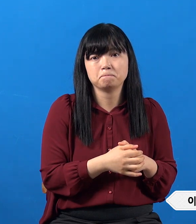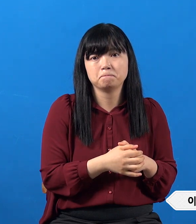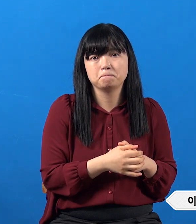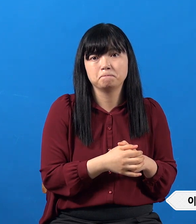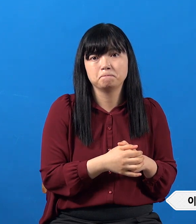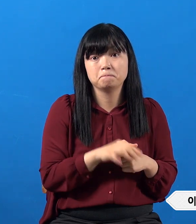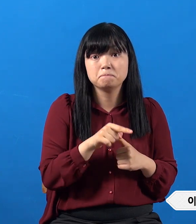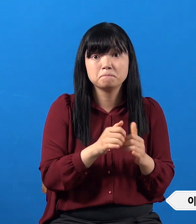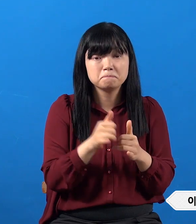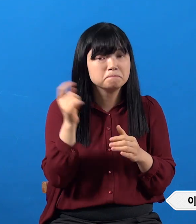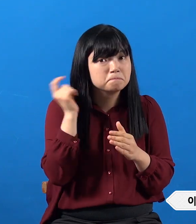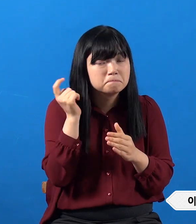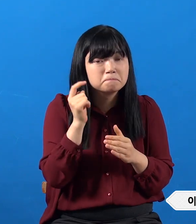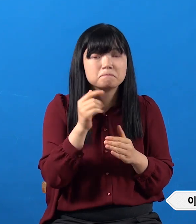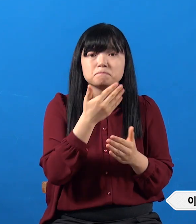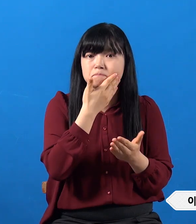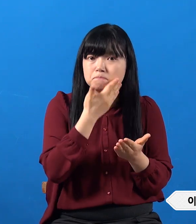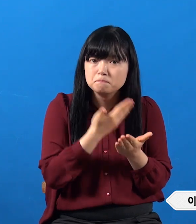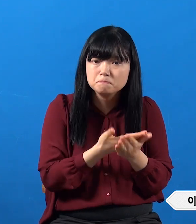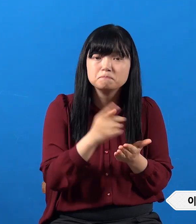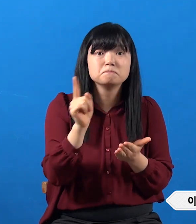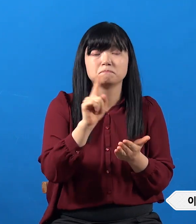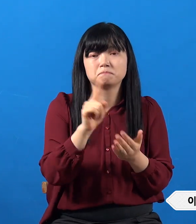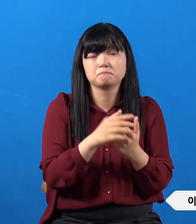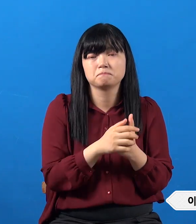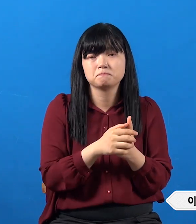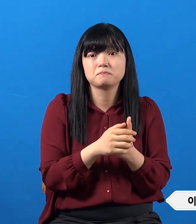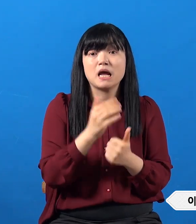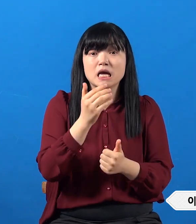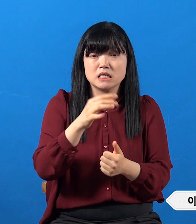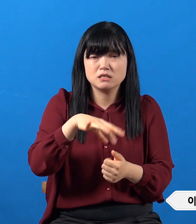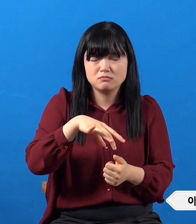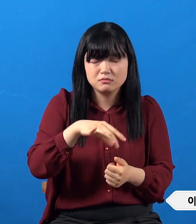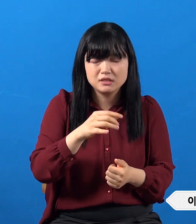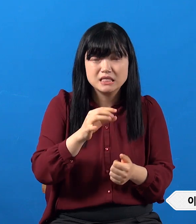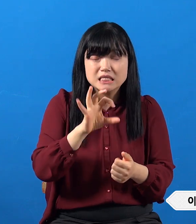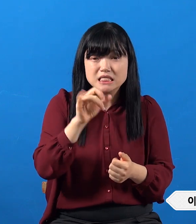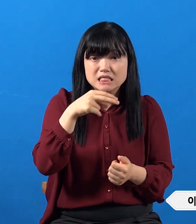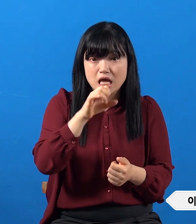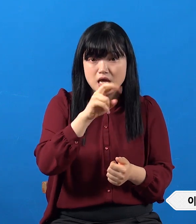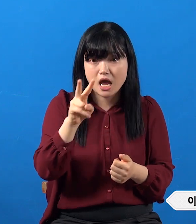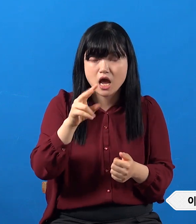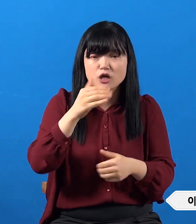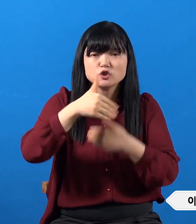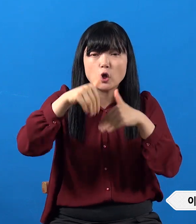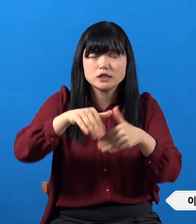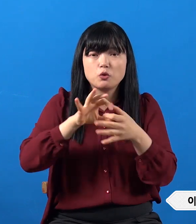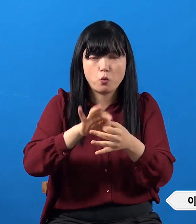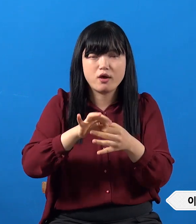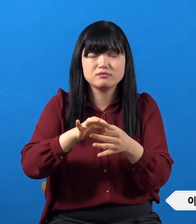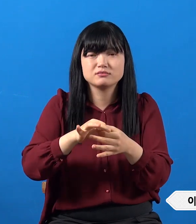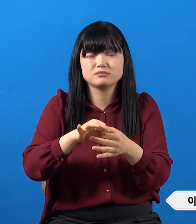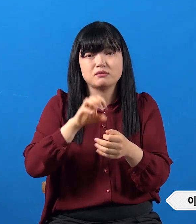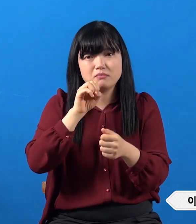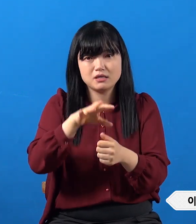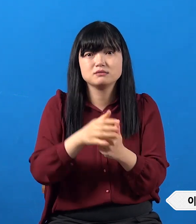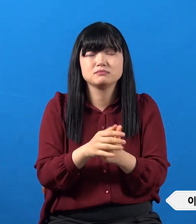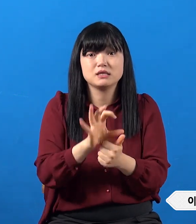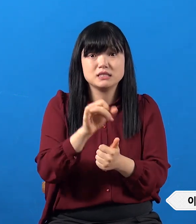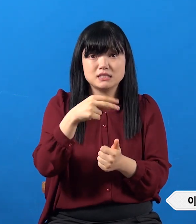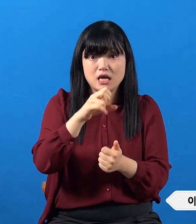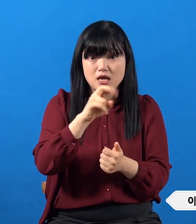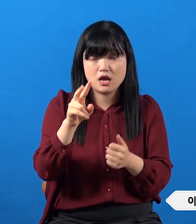자, 이런 사람들이 들어야 할 매우 중요한 메시지를 일찍이 하나님은 이사야 선지자를 보내서 말씀하셨습니다.